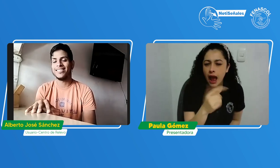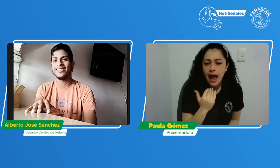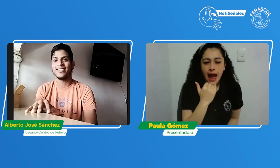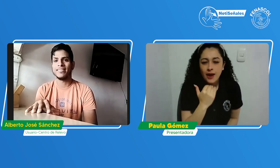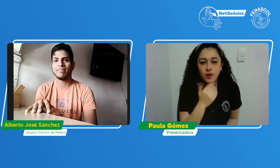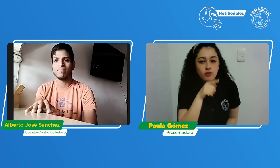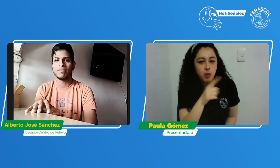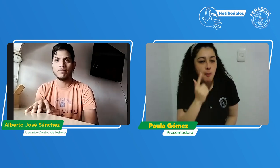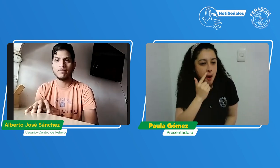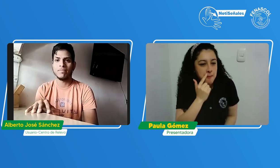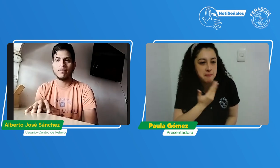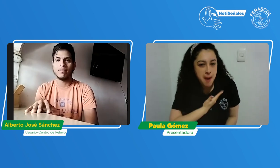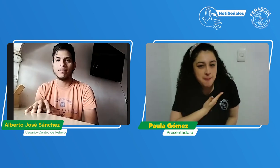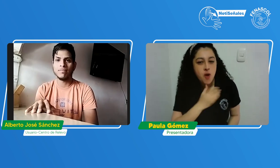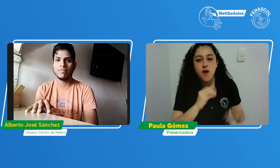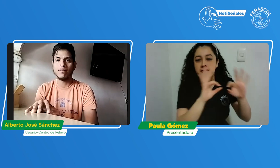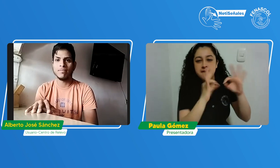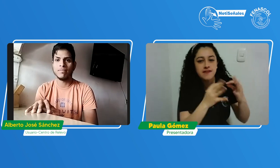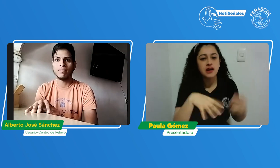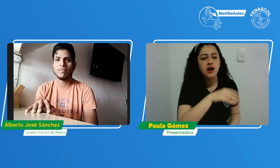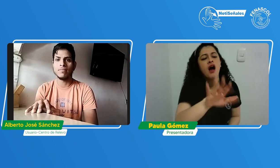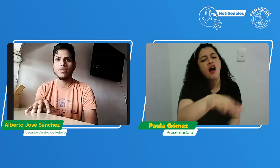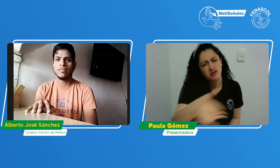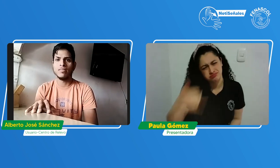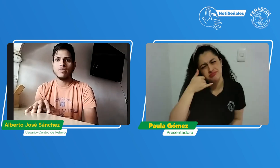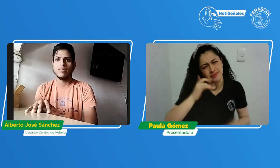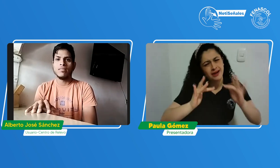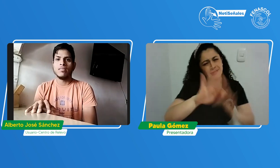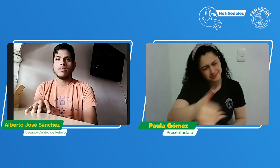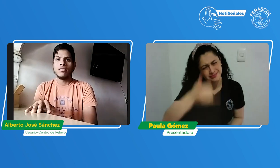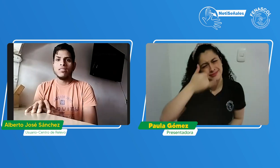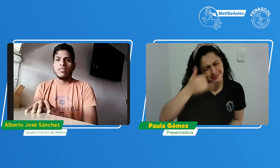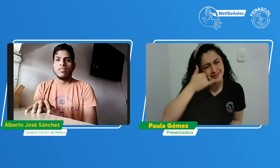algún familiar te pide que lo llames a través de centro de relevo